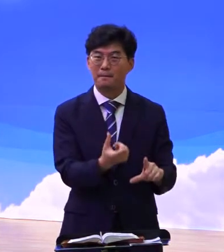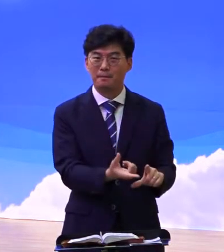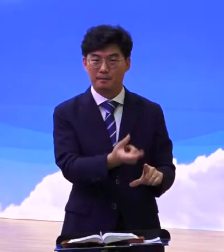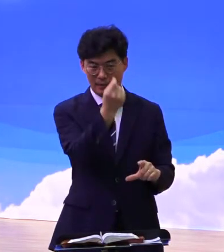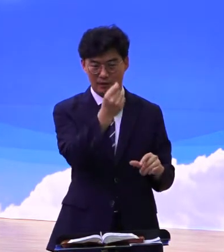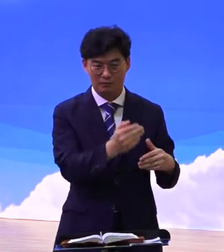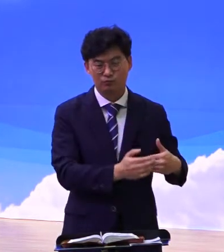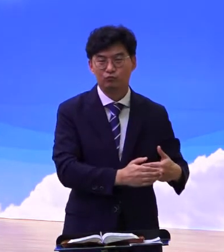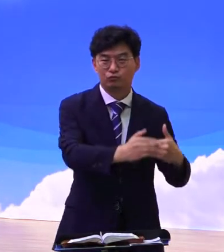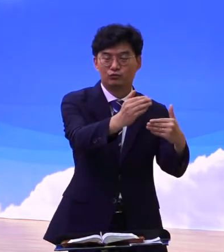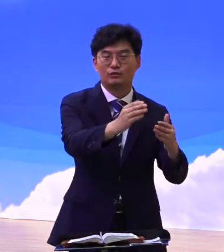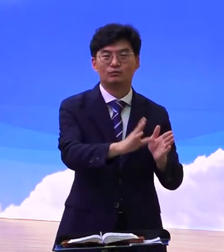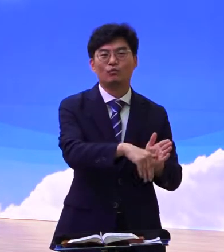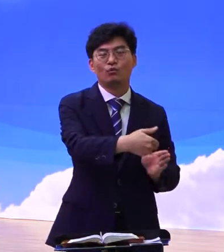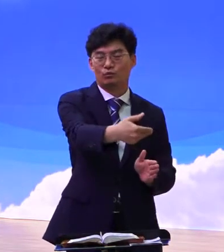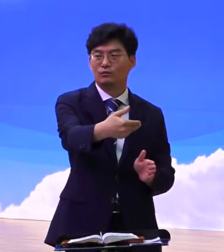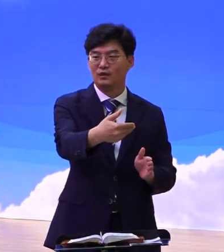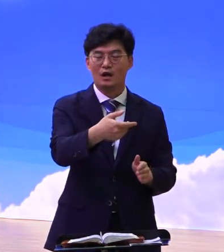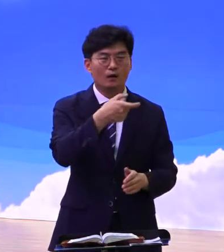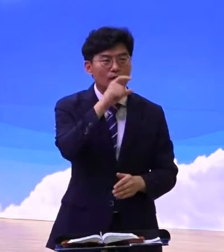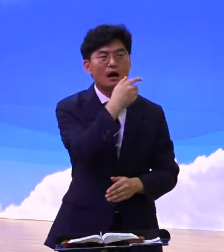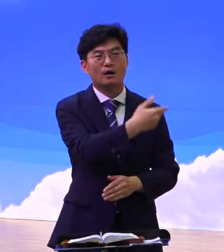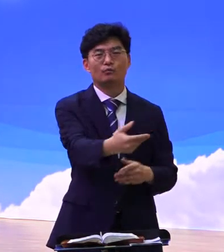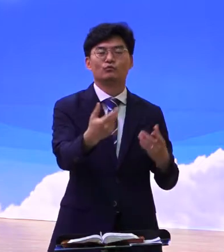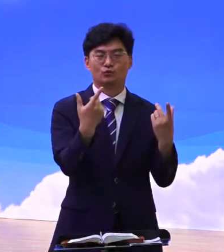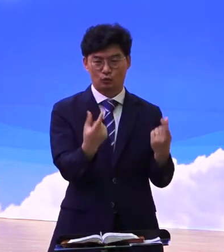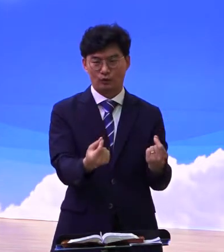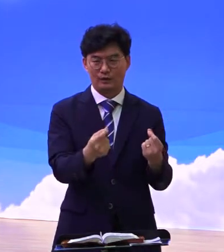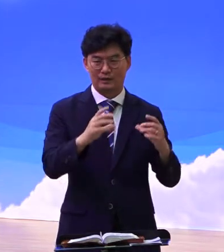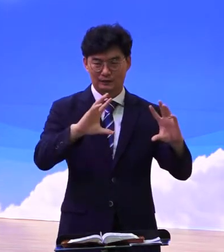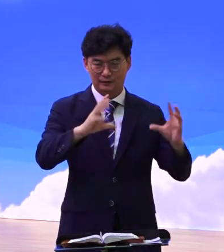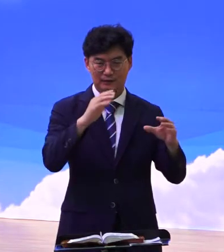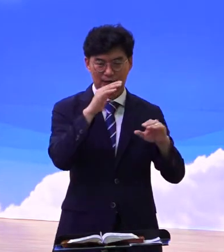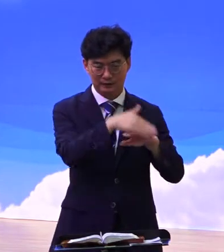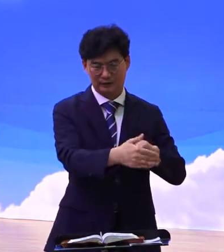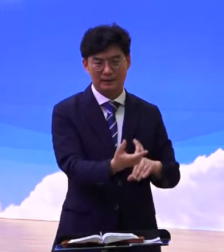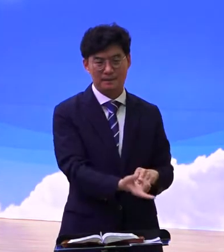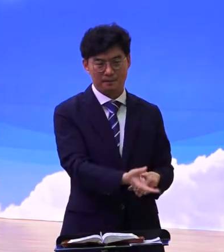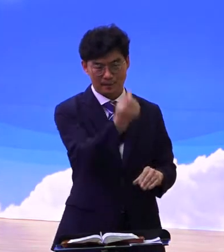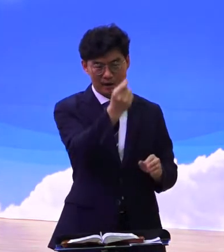마치 흘러가는 강물처럼 세상이 그렇게 흘러가 버리죠.